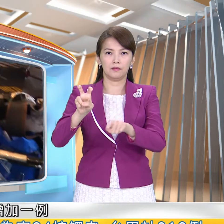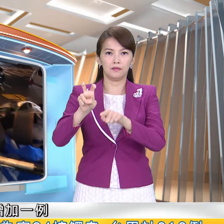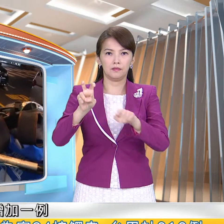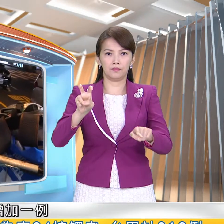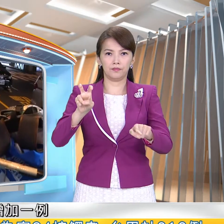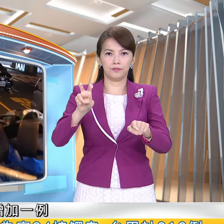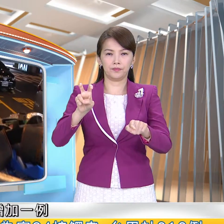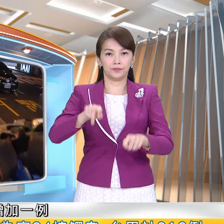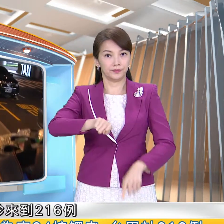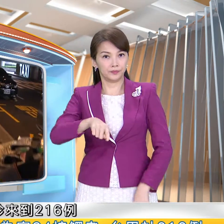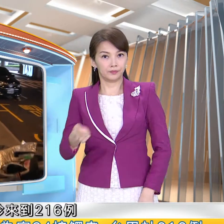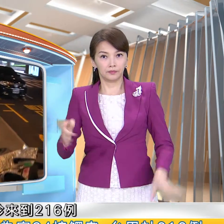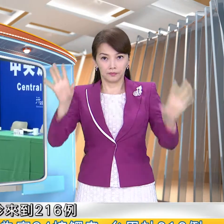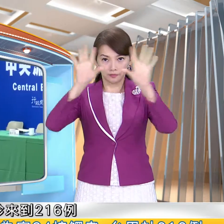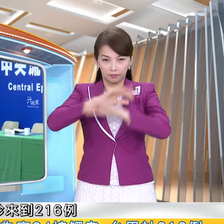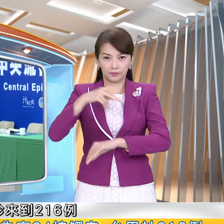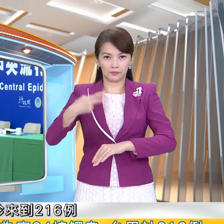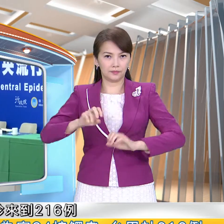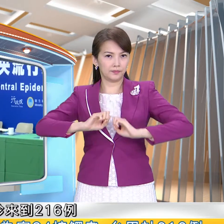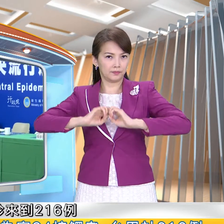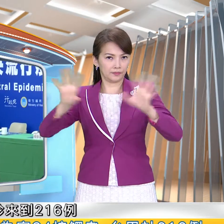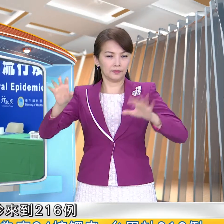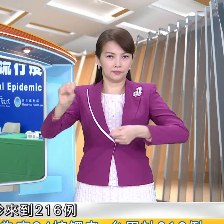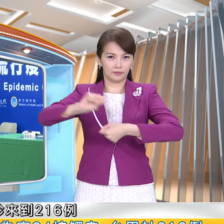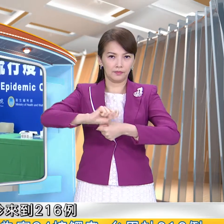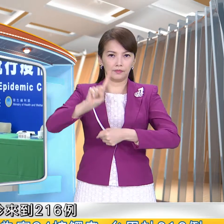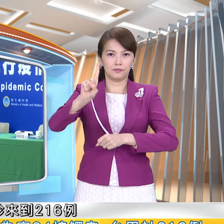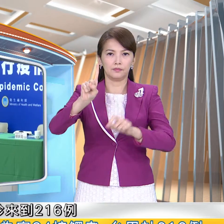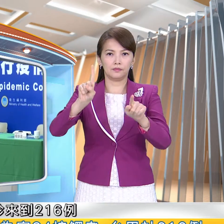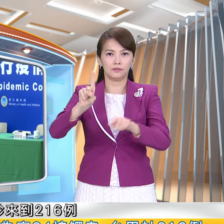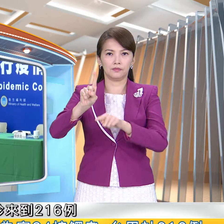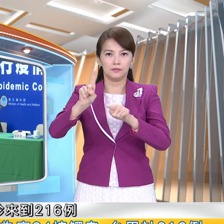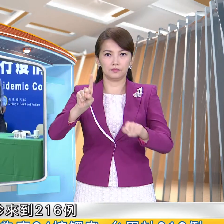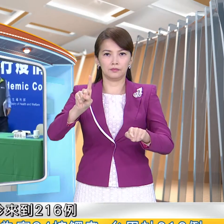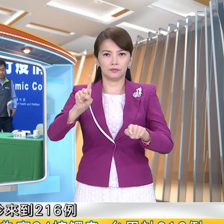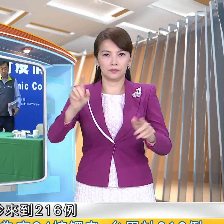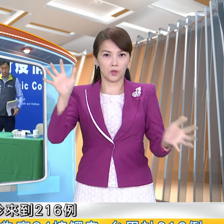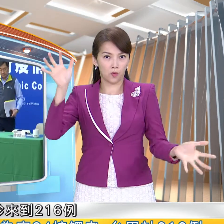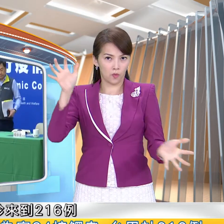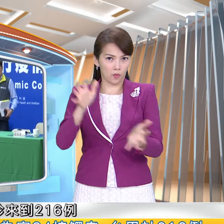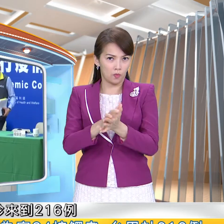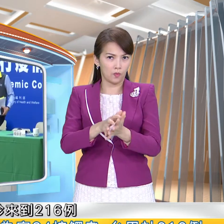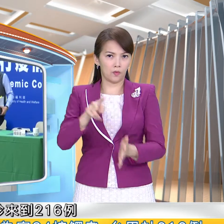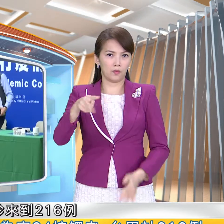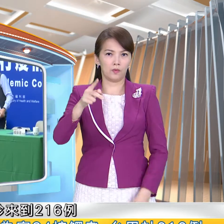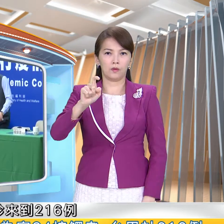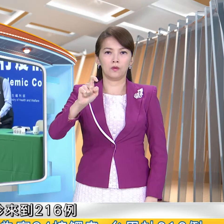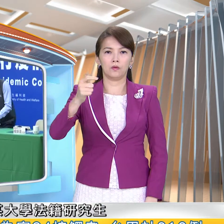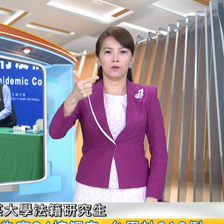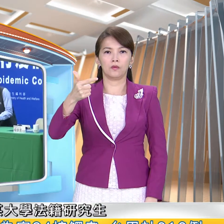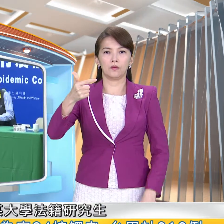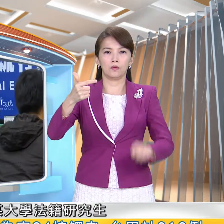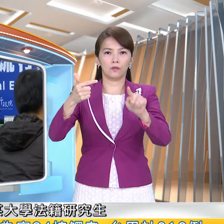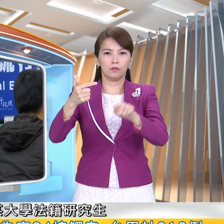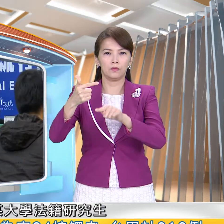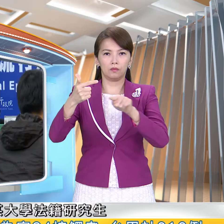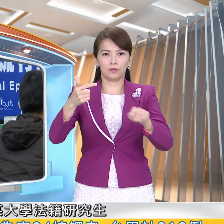了1例，使得累积确诊来到了216例。而案